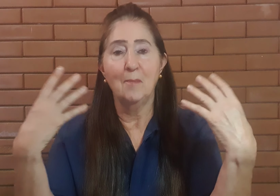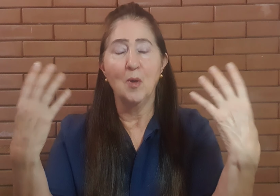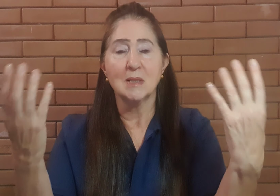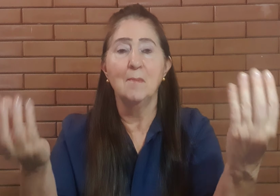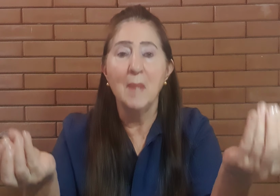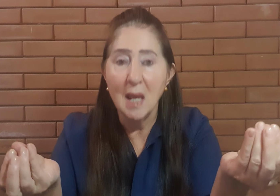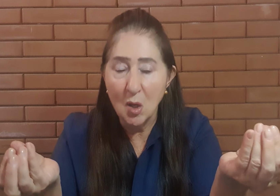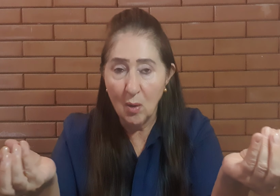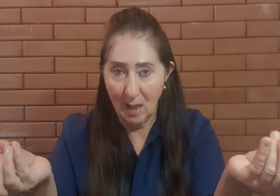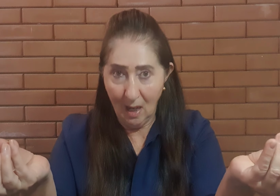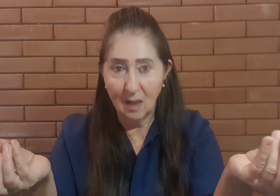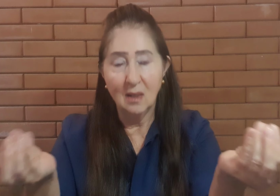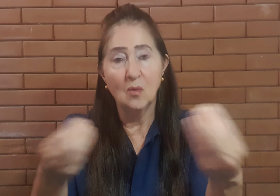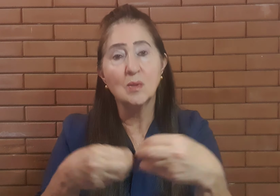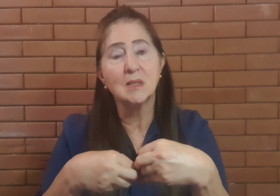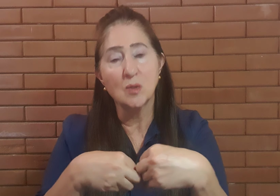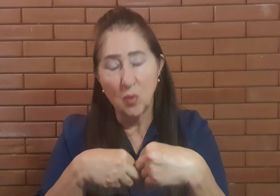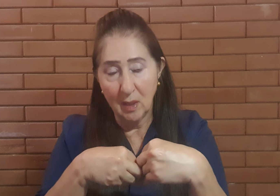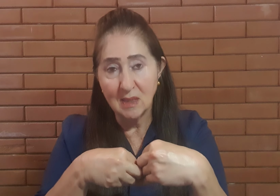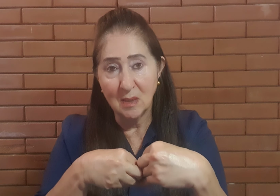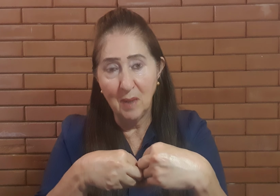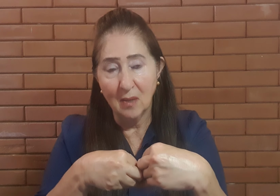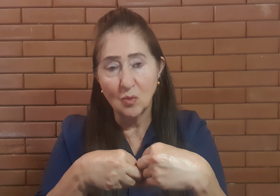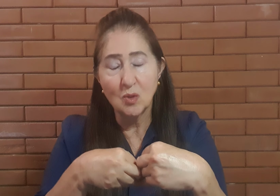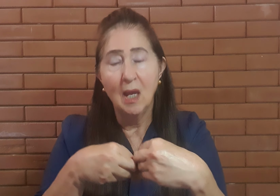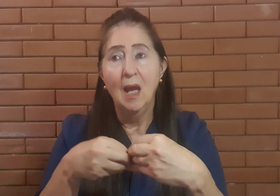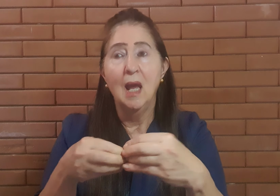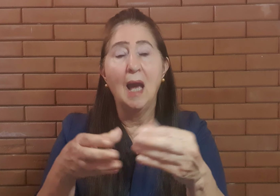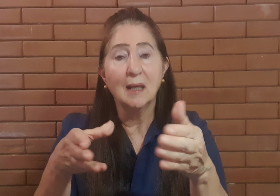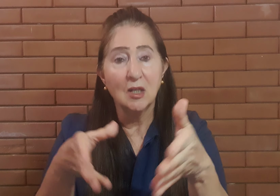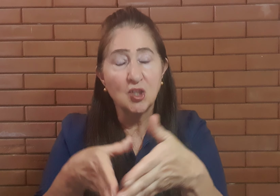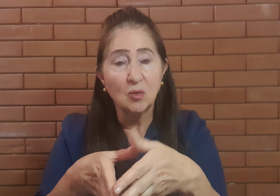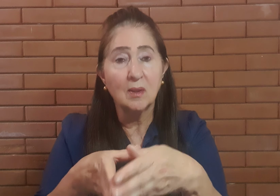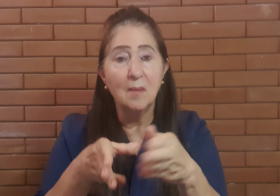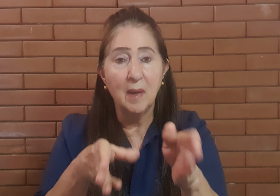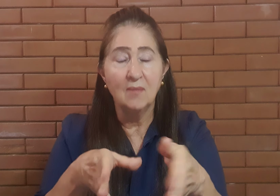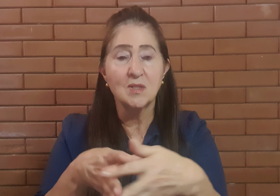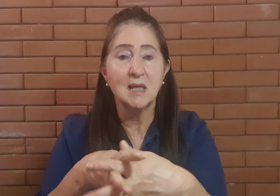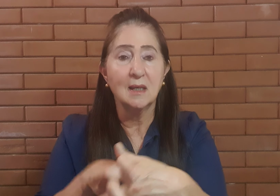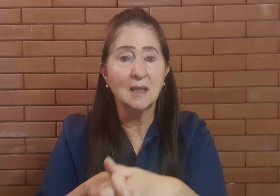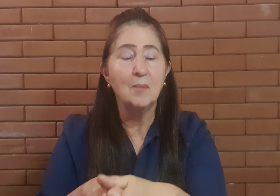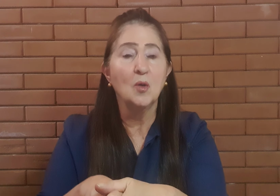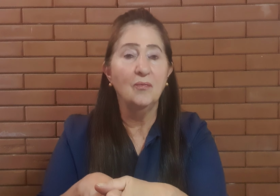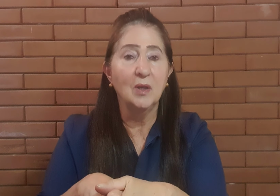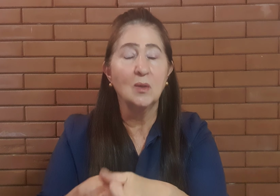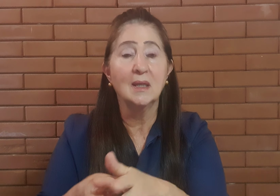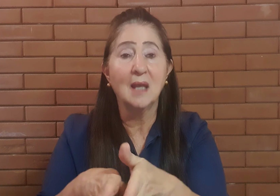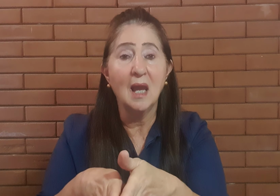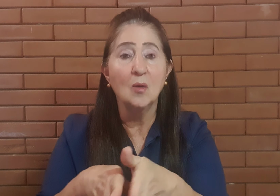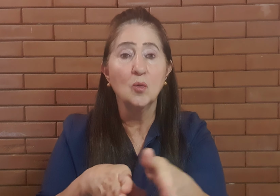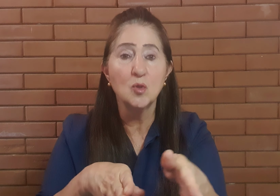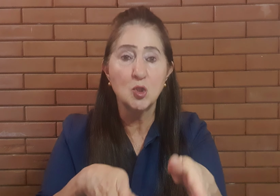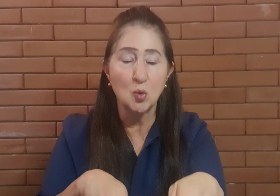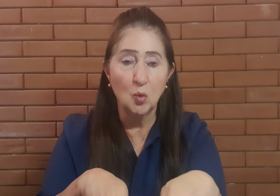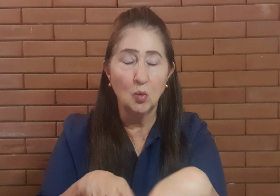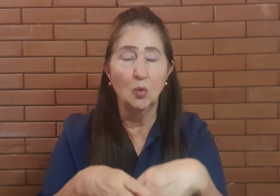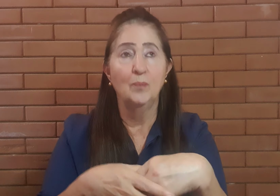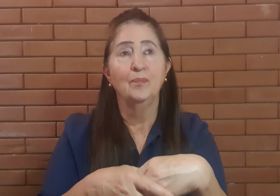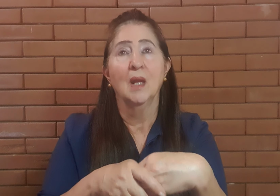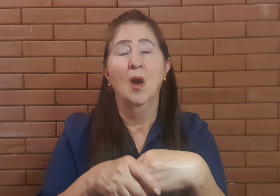possa melhorar os seus conhecimentos. Acredito também, você que está me ouvindo, que tem aluno surdo, ou